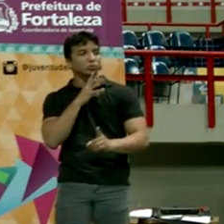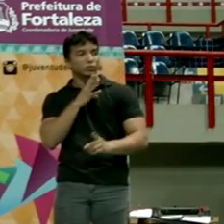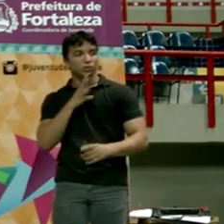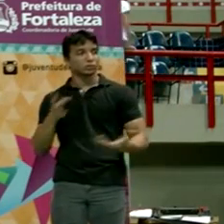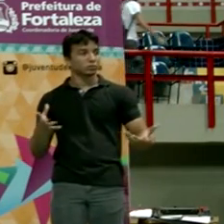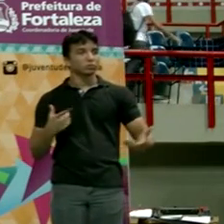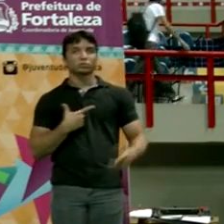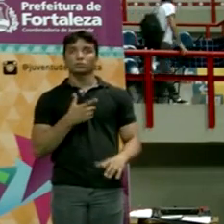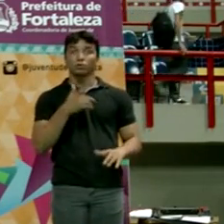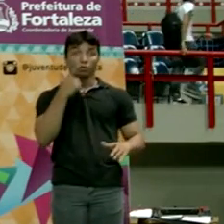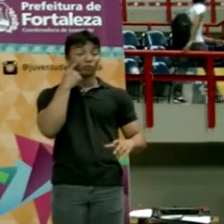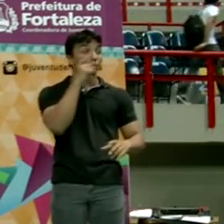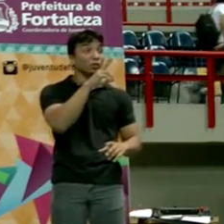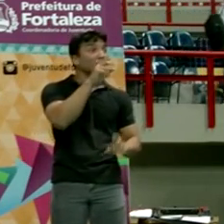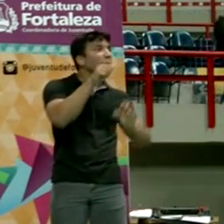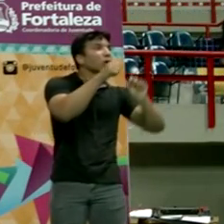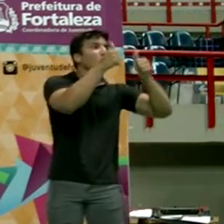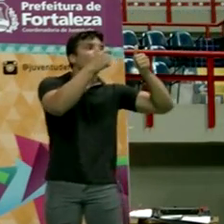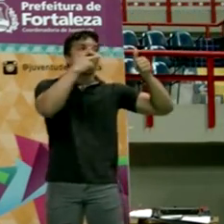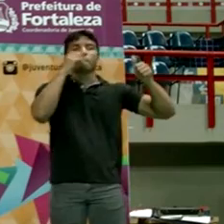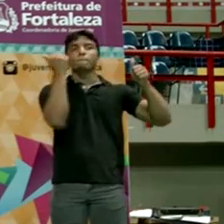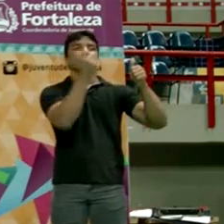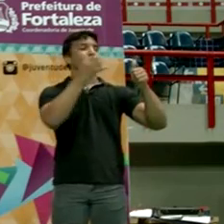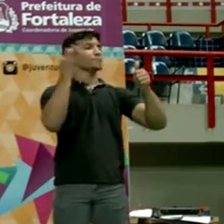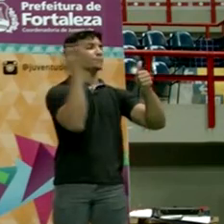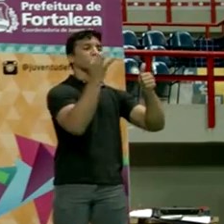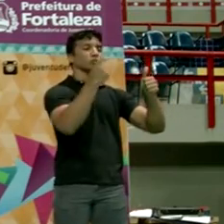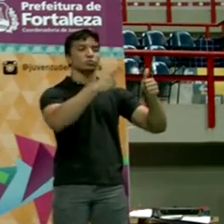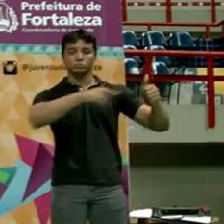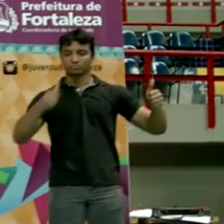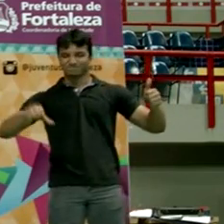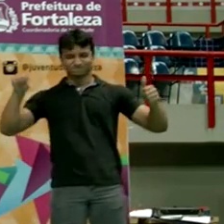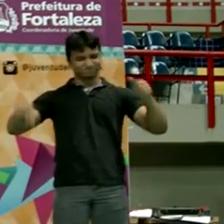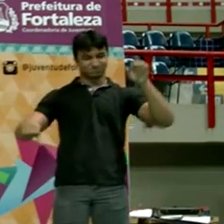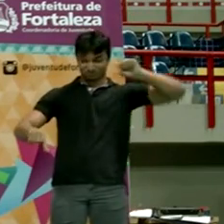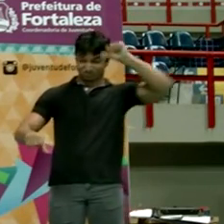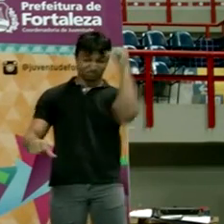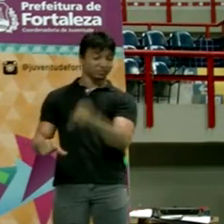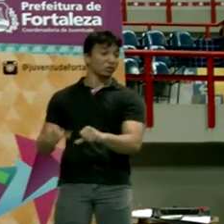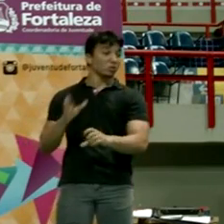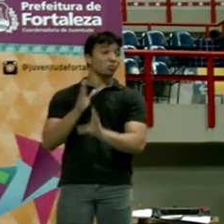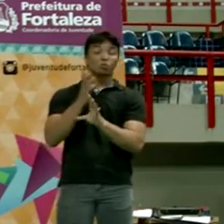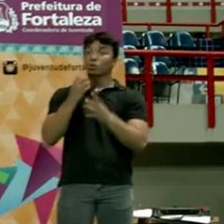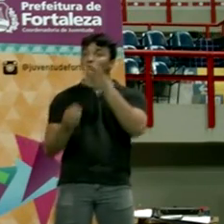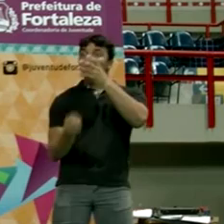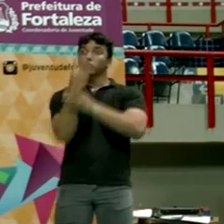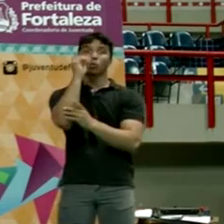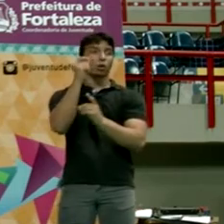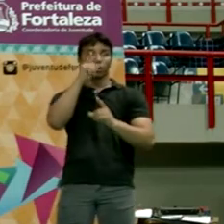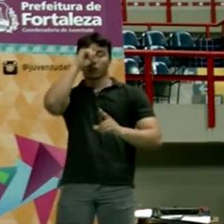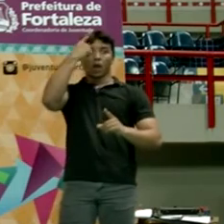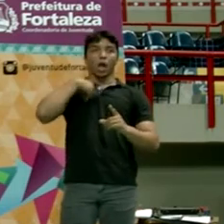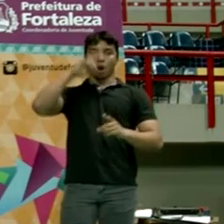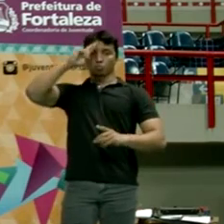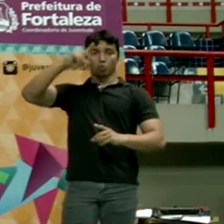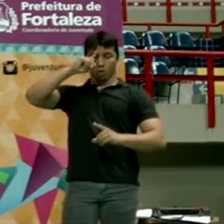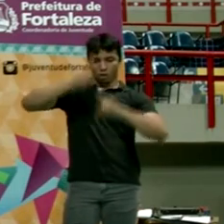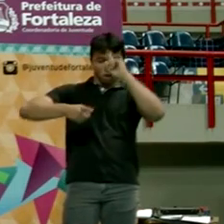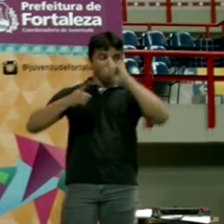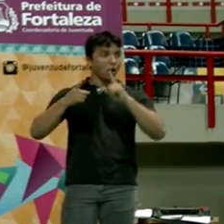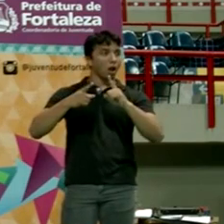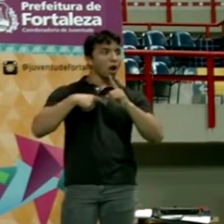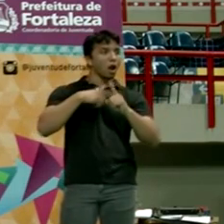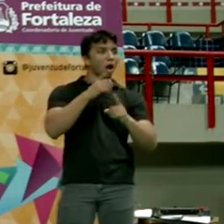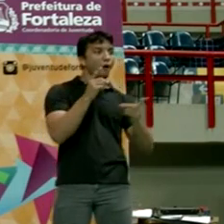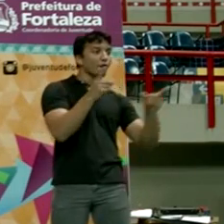conheço. Ali há muito interesse pessoal. O sujeito quer criar um partido para ele ser o dono do partido. E às vezes vender